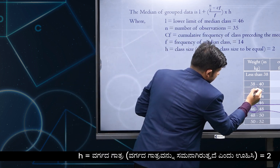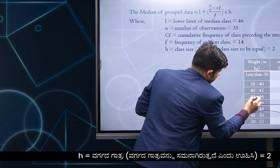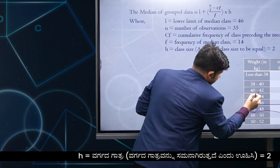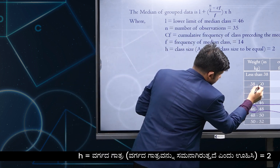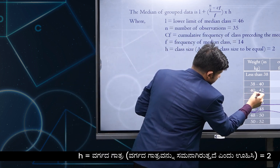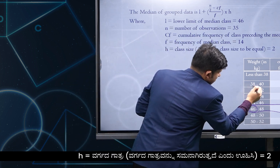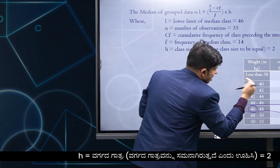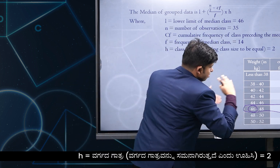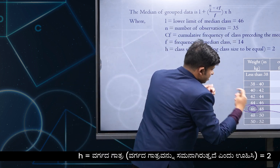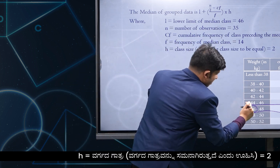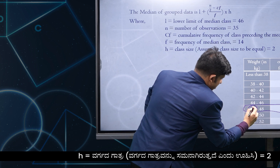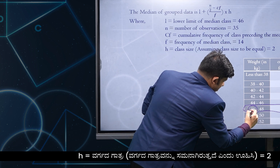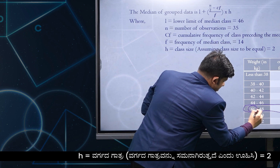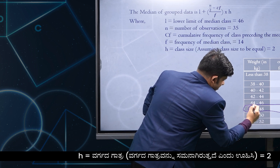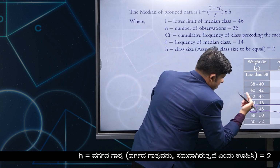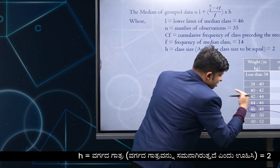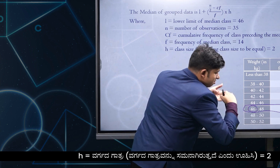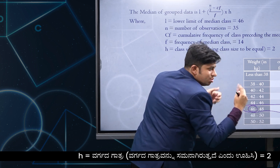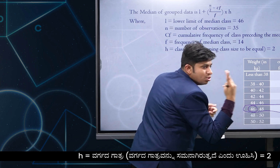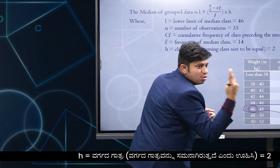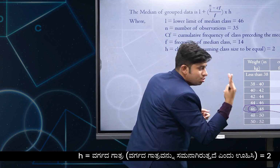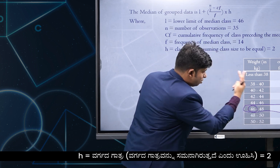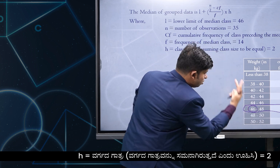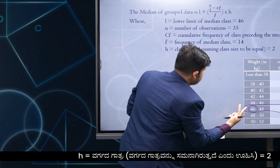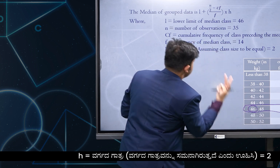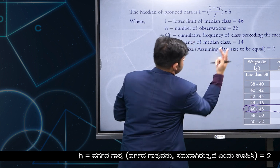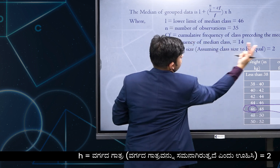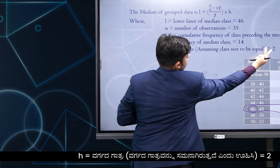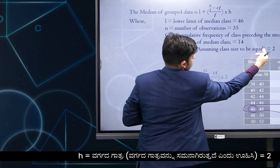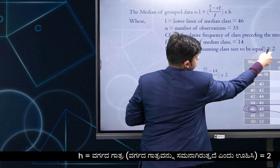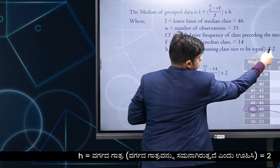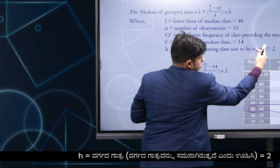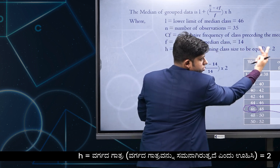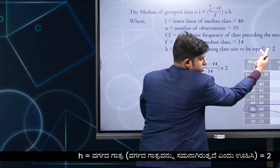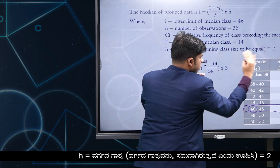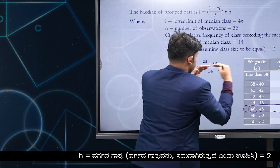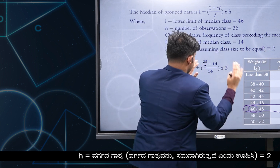= ವರ್ಗದ ಗಾತ್ರವನ್ನು ಸಮನಾಗಿರುತ್ತದೆ ಎಂದು ಊಹಿಸಿ 2.